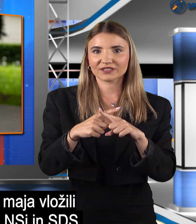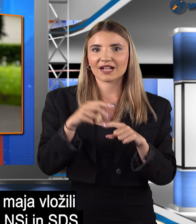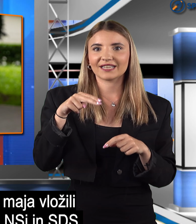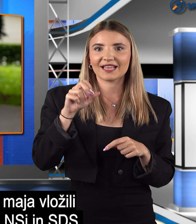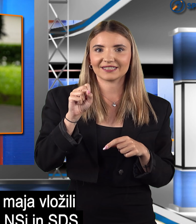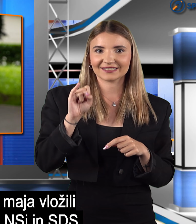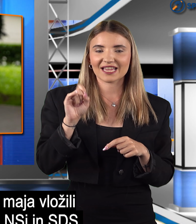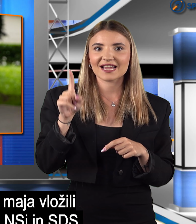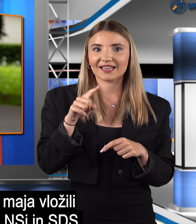NSI in SDS.